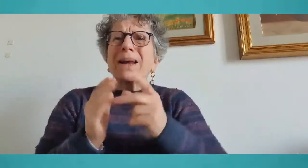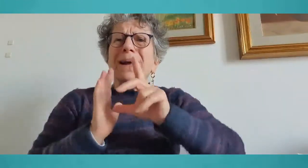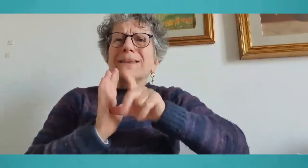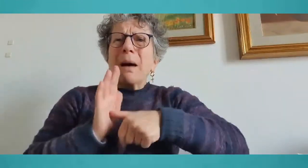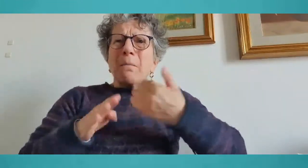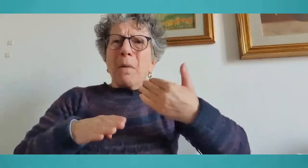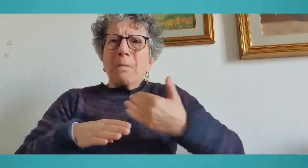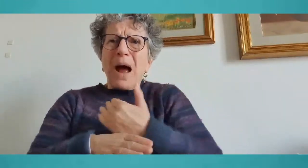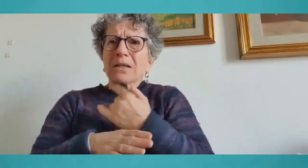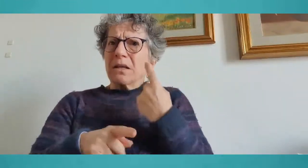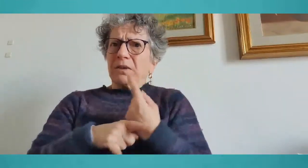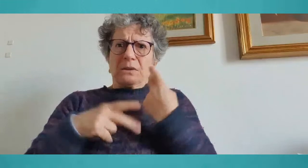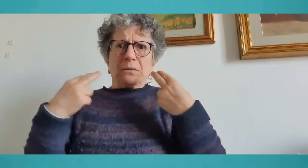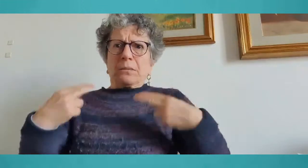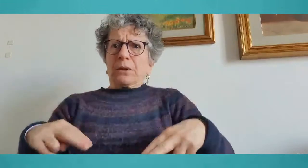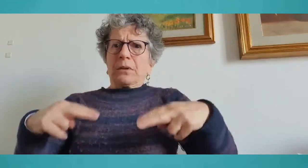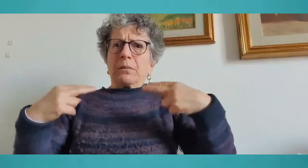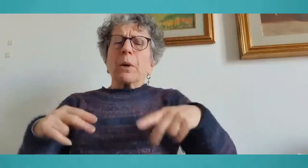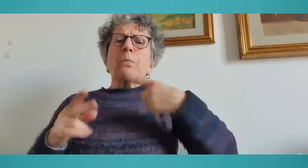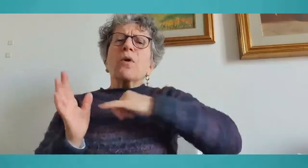compagno, compagno,